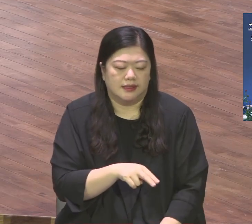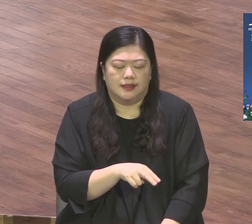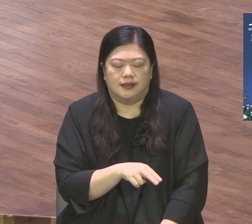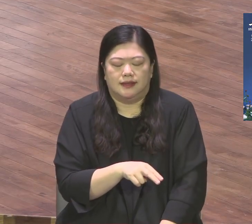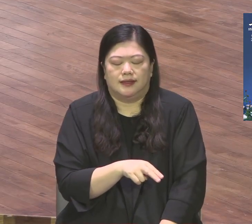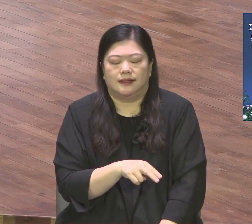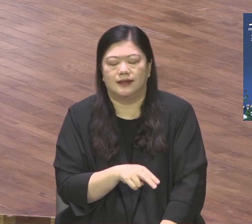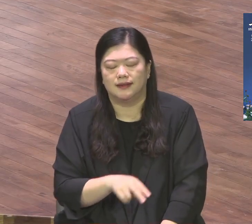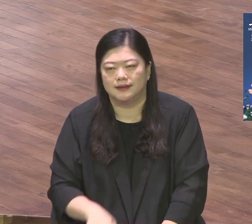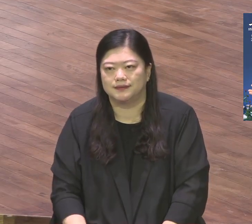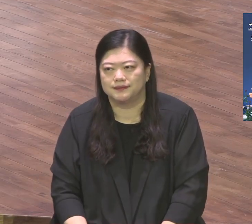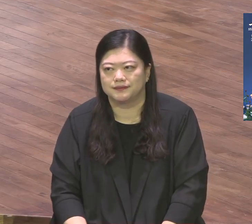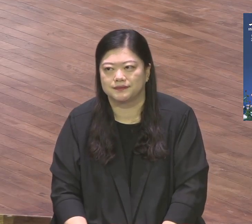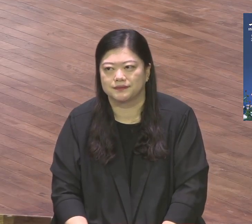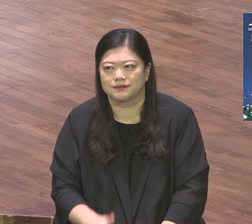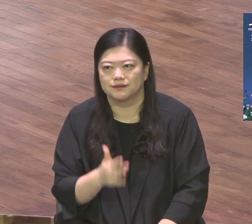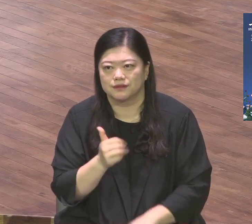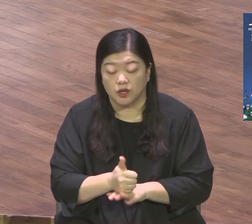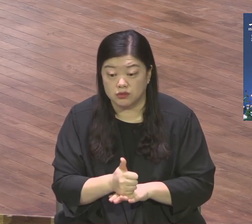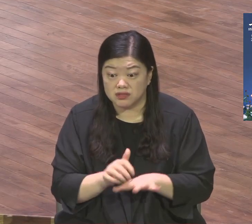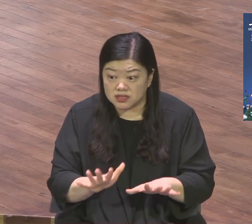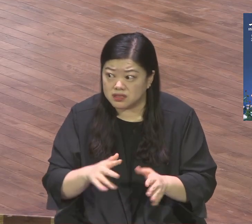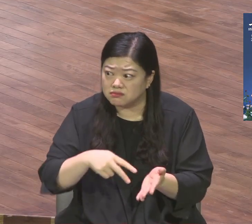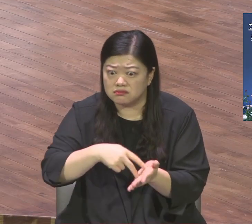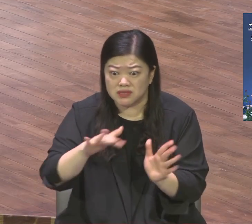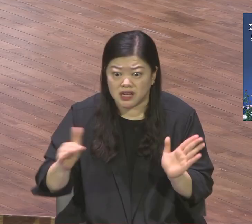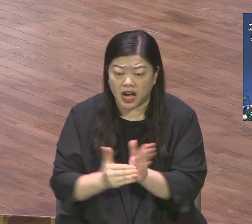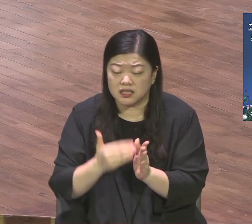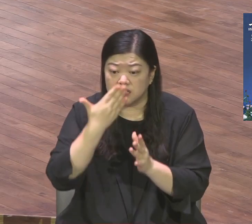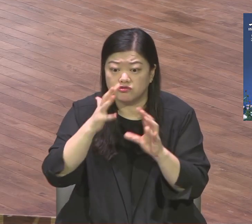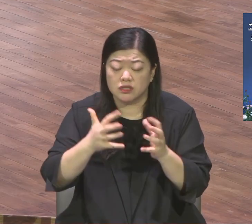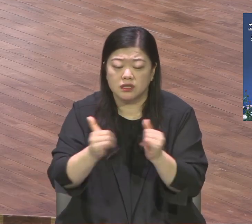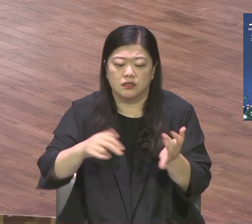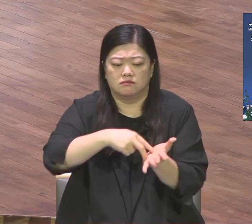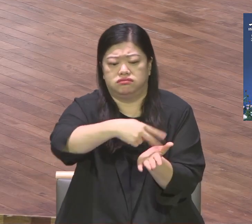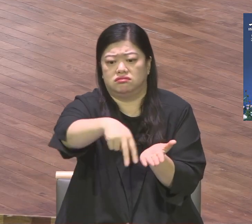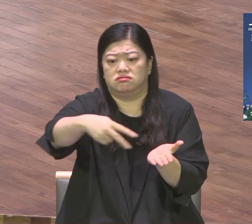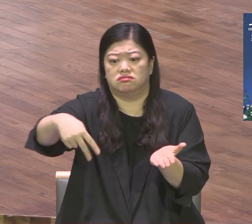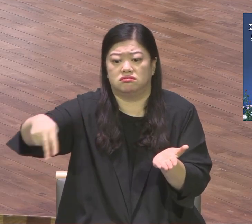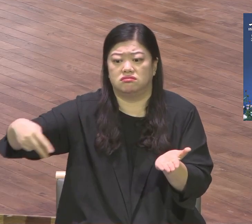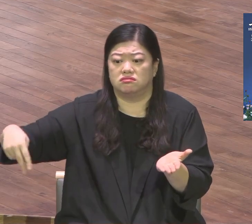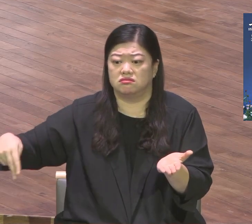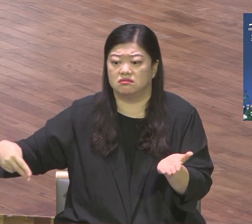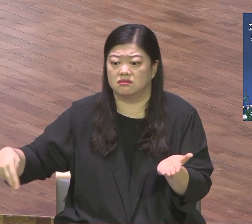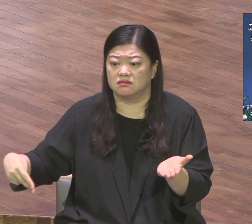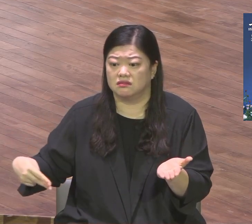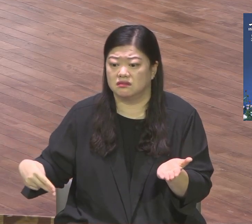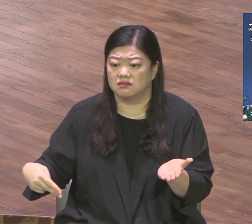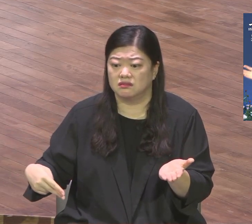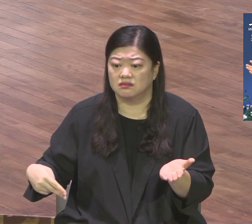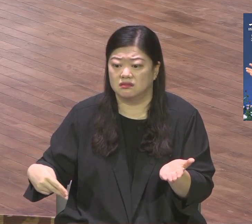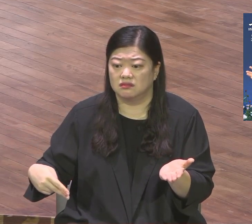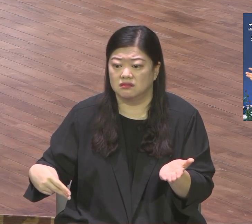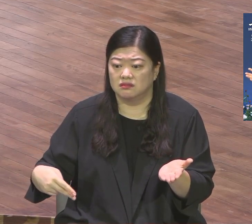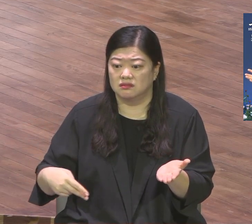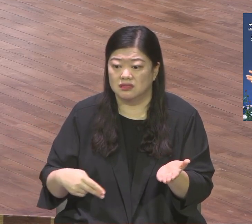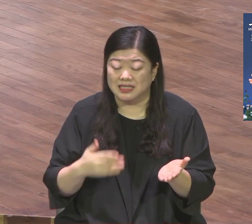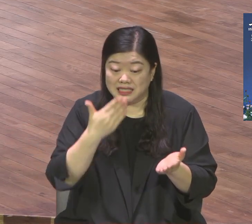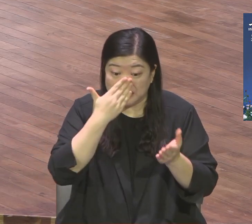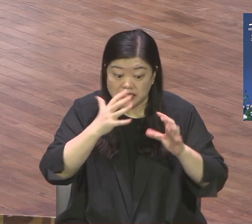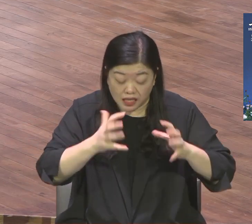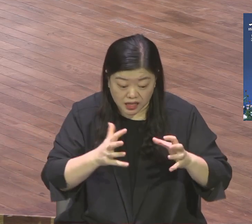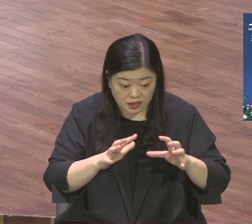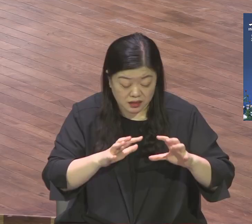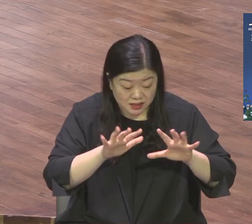그것도 못 깨달으니까 유리방황하는 삶을 살아요. 2000년 동안. 하나님의 사정 없습니다. 인정 사정 없어요. 2000년 동안